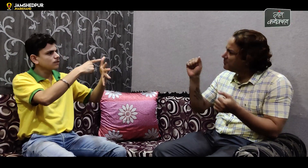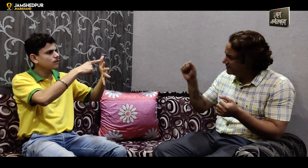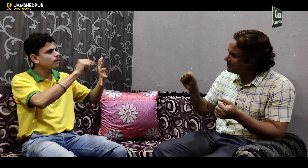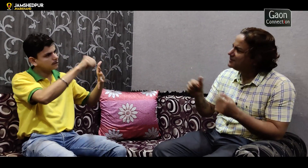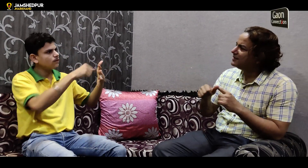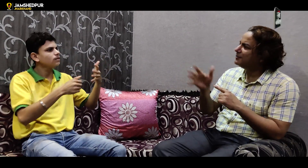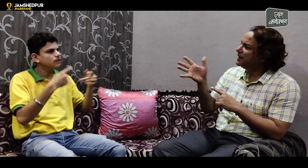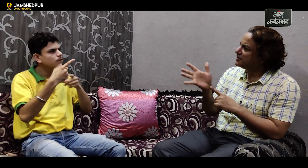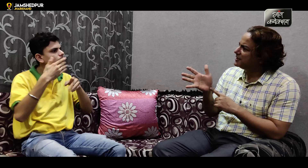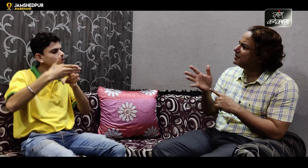पिज्जा भी सीखा, पांच आइटम।